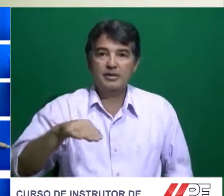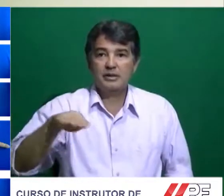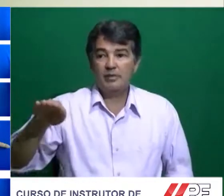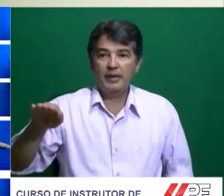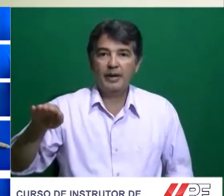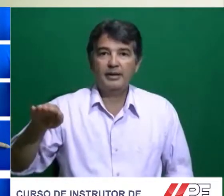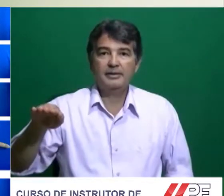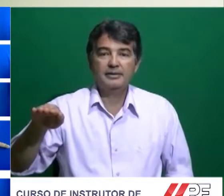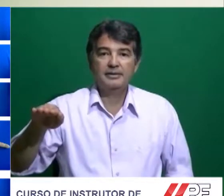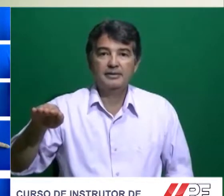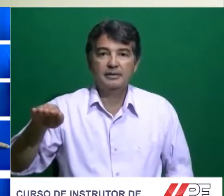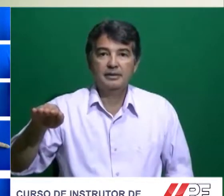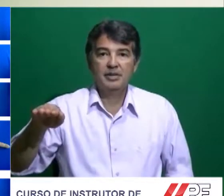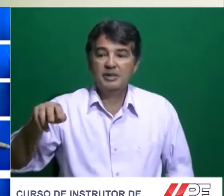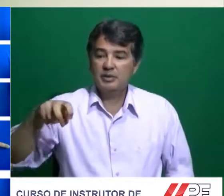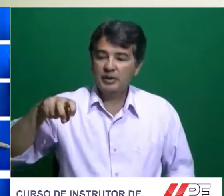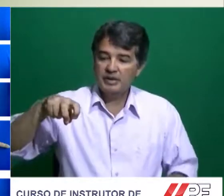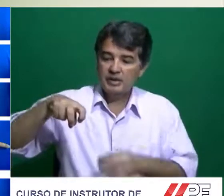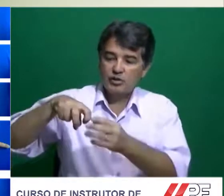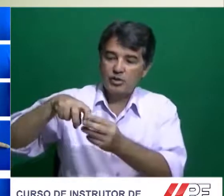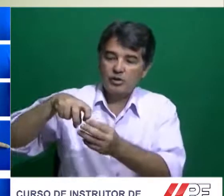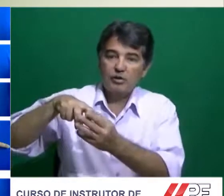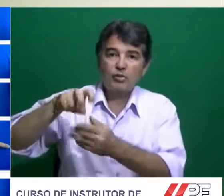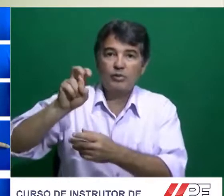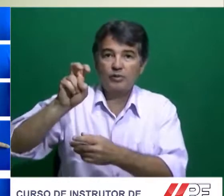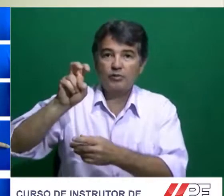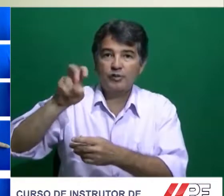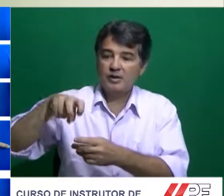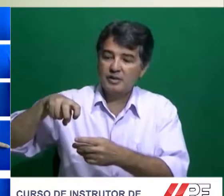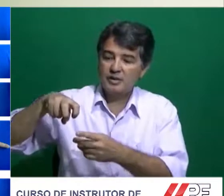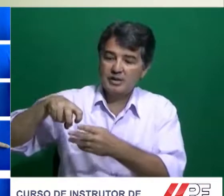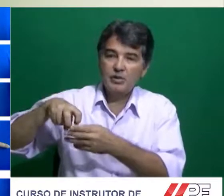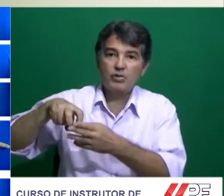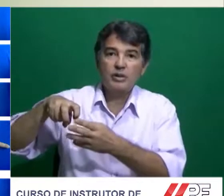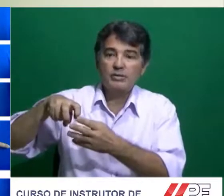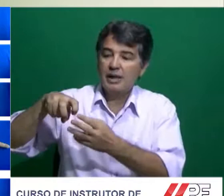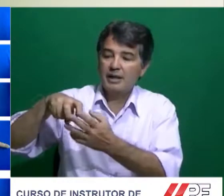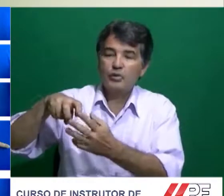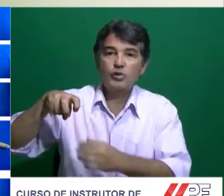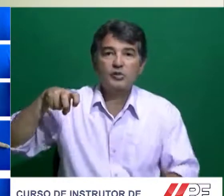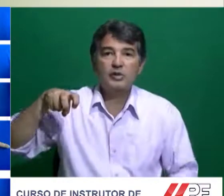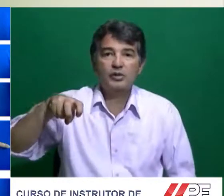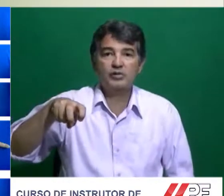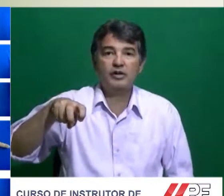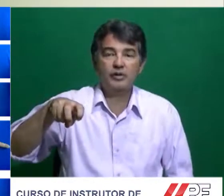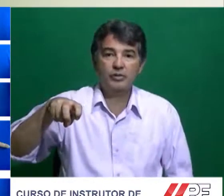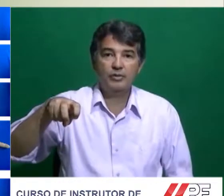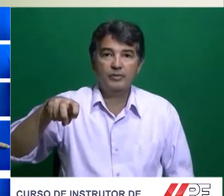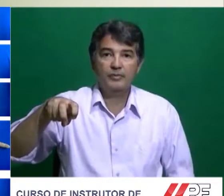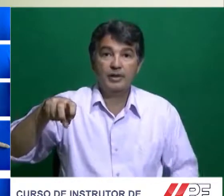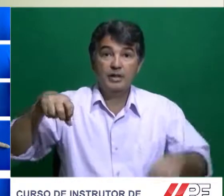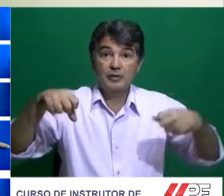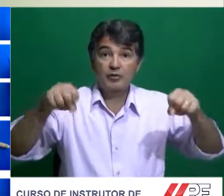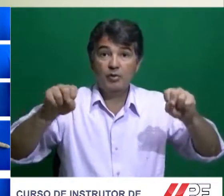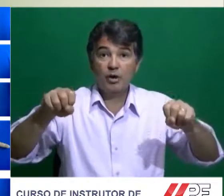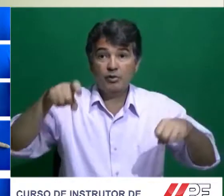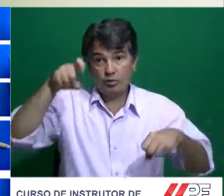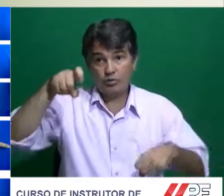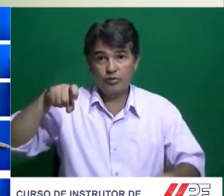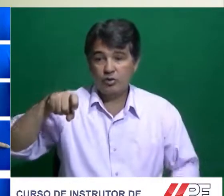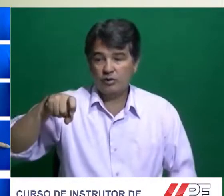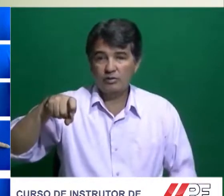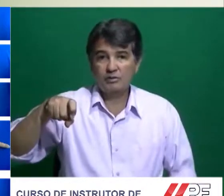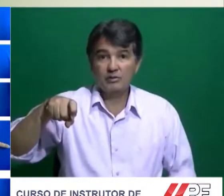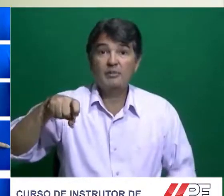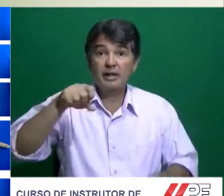sobe e desce. Para. Mas também pode ser só. Com a configuração em 5. Marcando os dois pneus do veículo. Se for uma